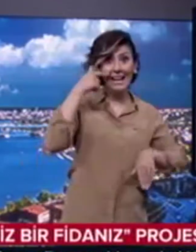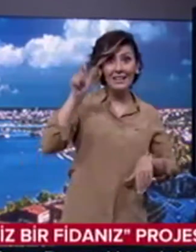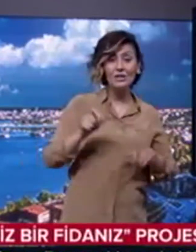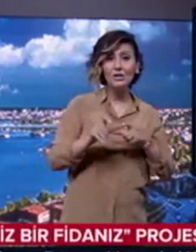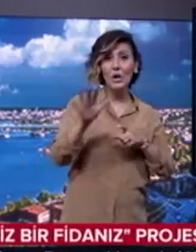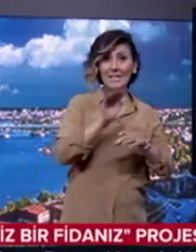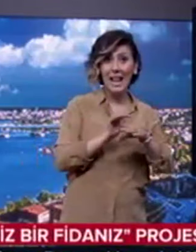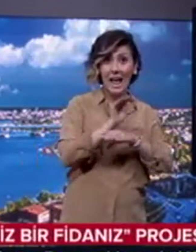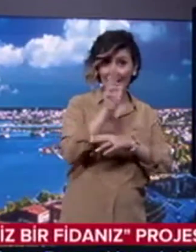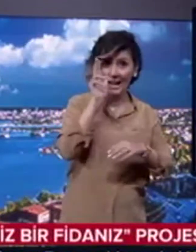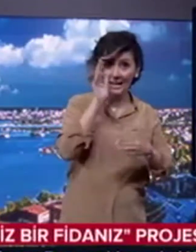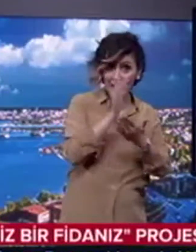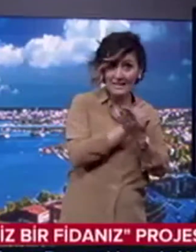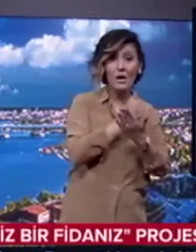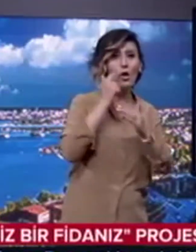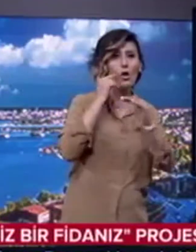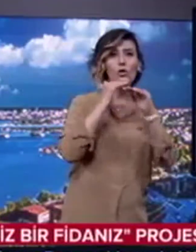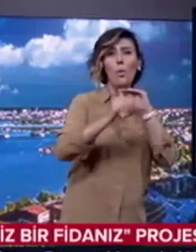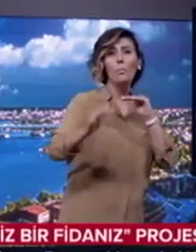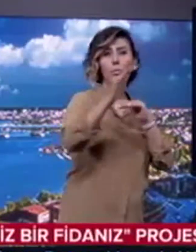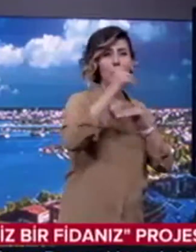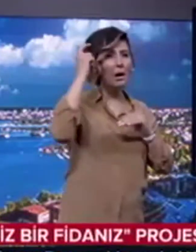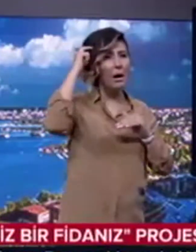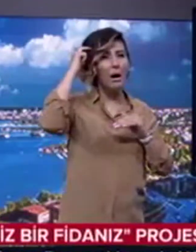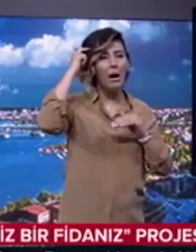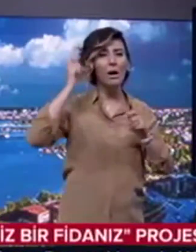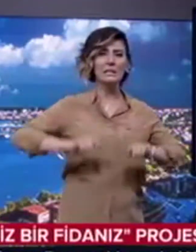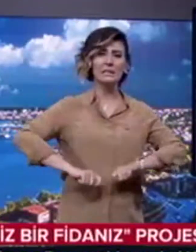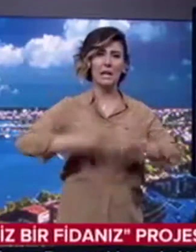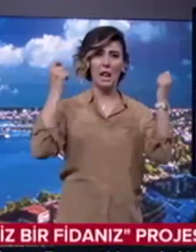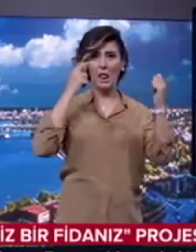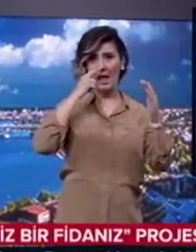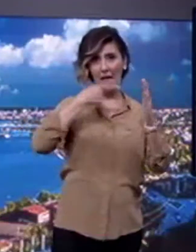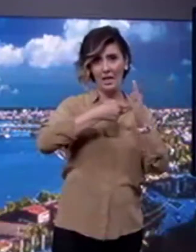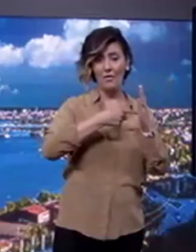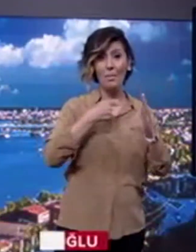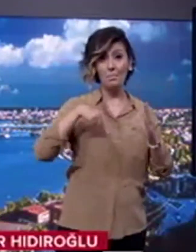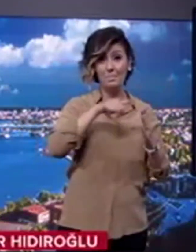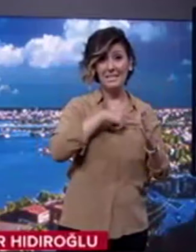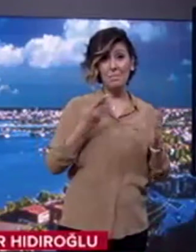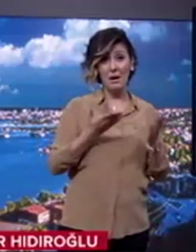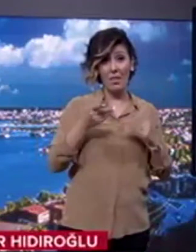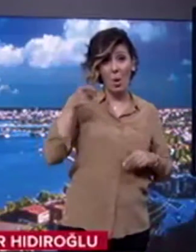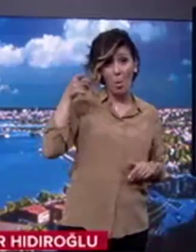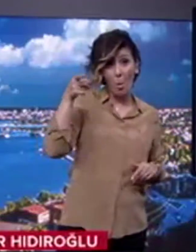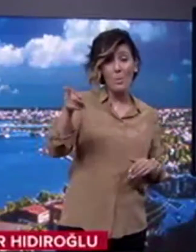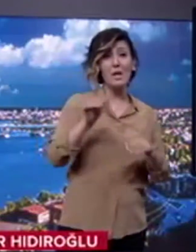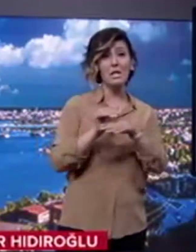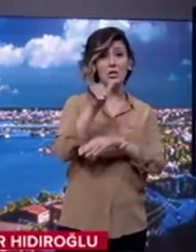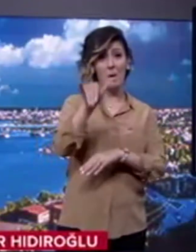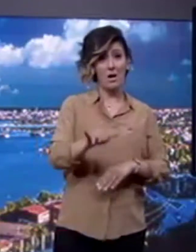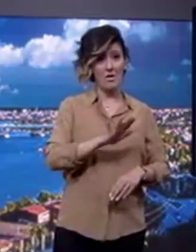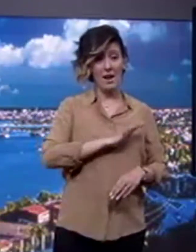hayata kazandırılırken toplumdaki ön yargıların kırılması da hedefleniyor. Bizim kadar onların da yaşam hakkı var.